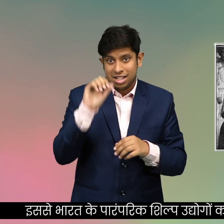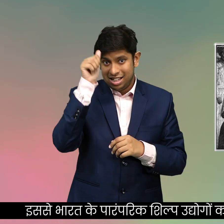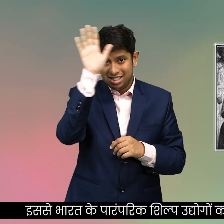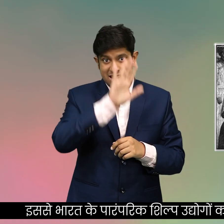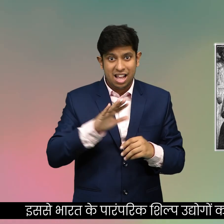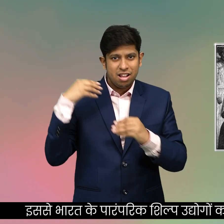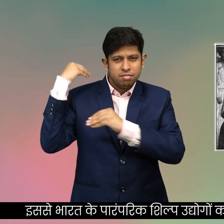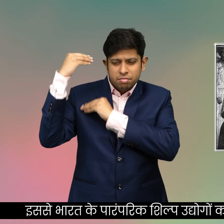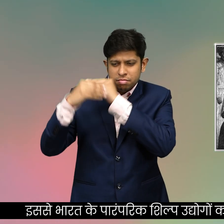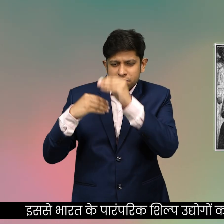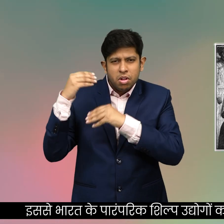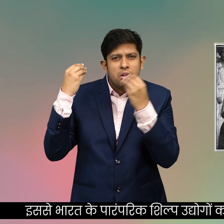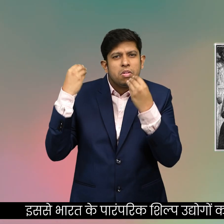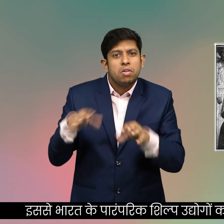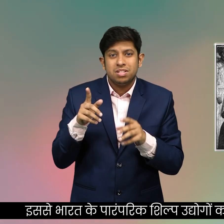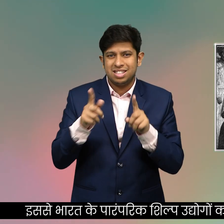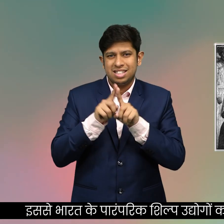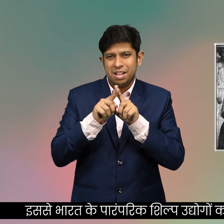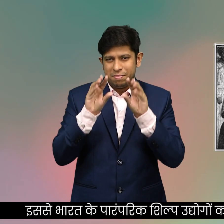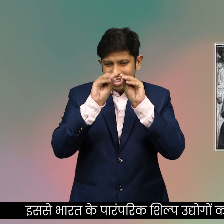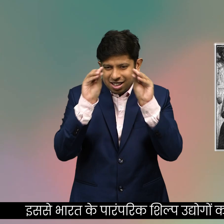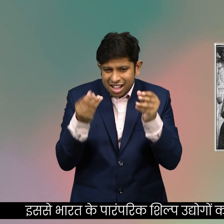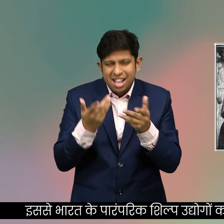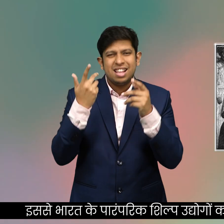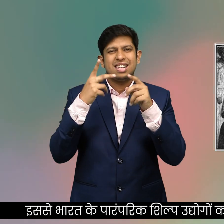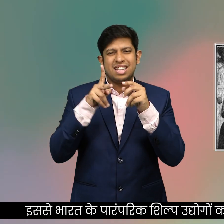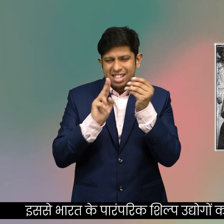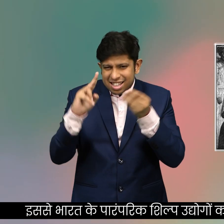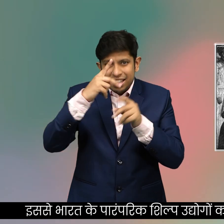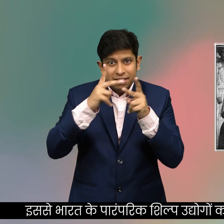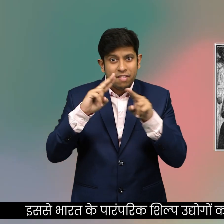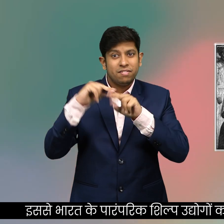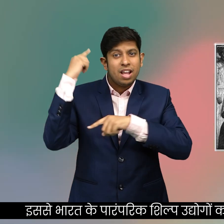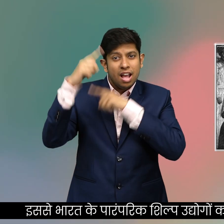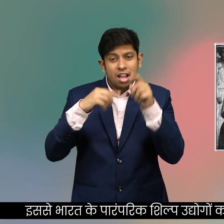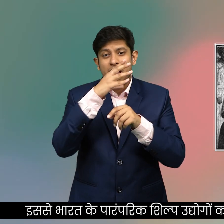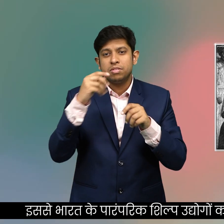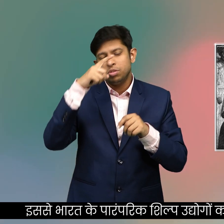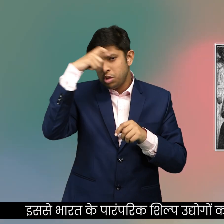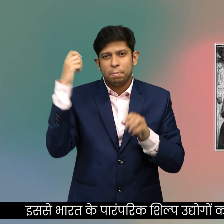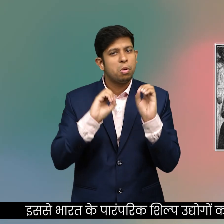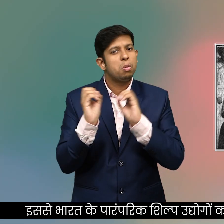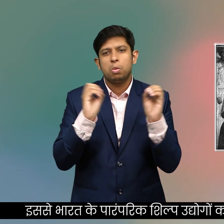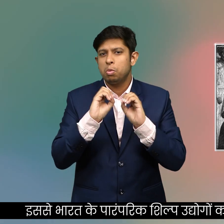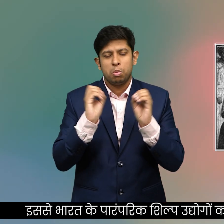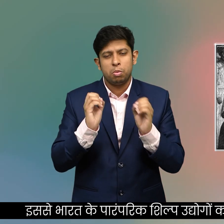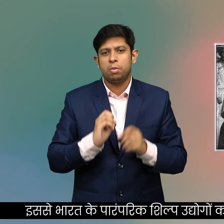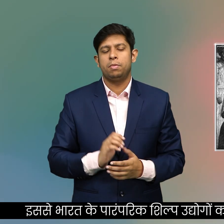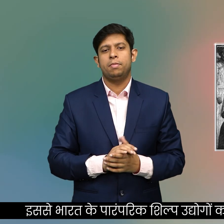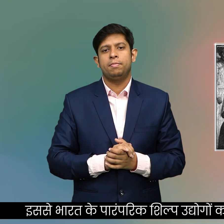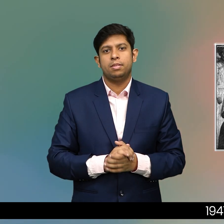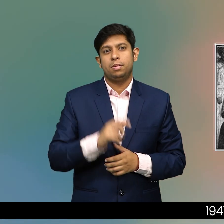भारत के पारंपरिक शिल्प उद्योगों का विनाश हुआ और बेरोजगारी में भारी वृद्धि हुई।